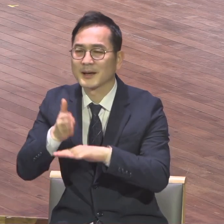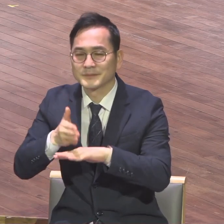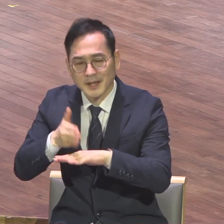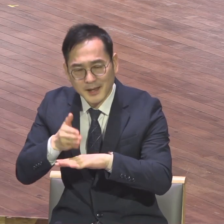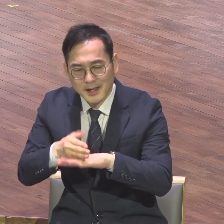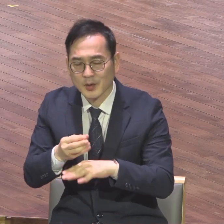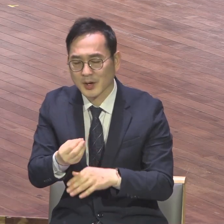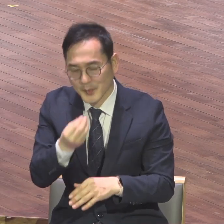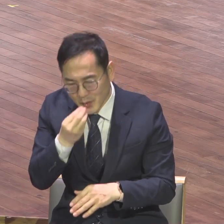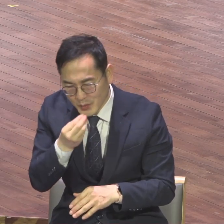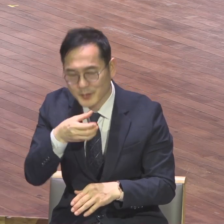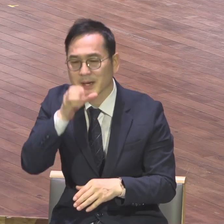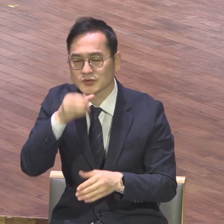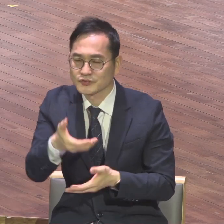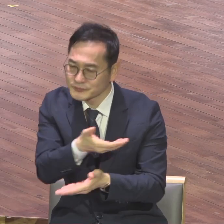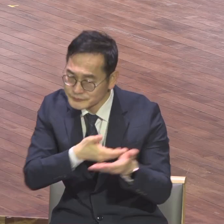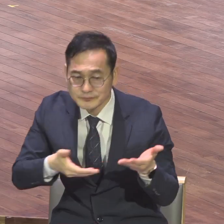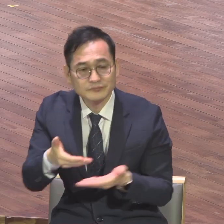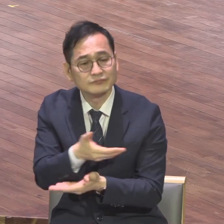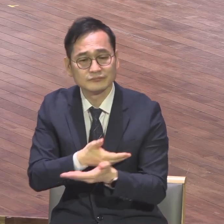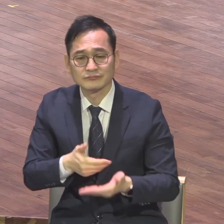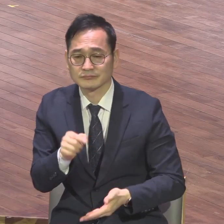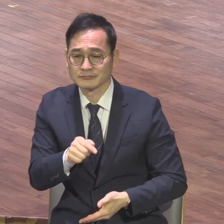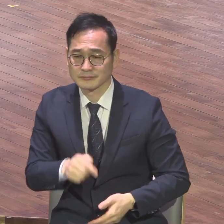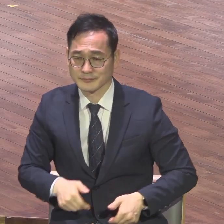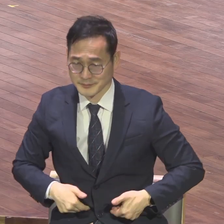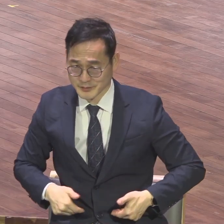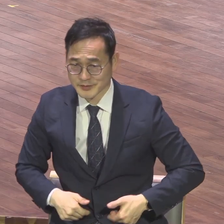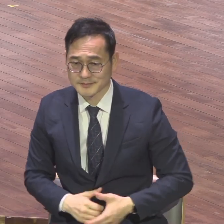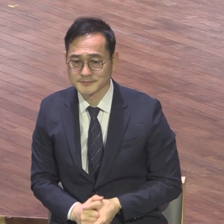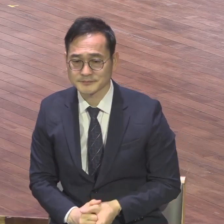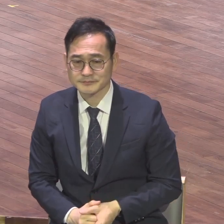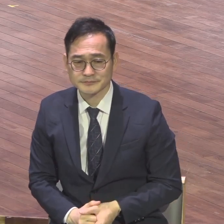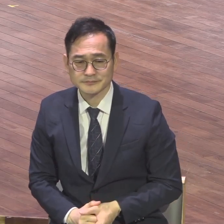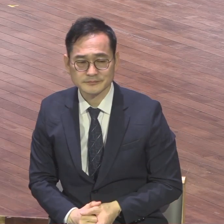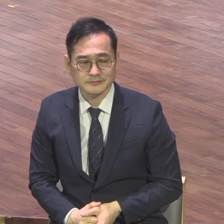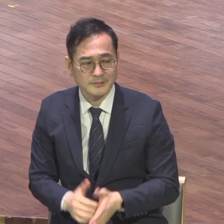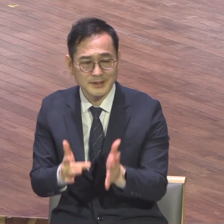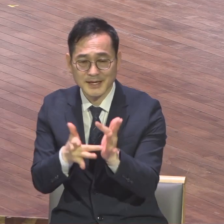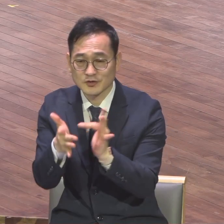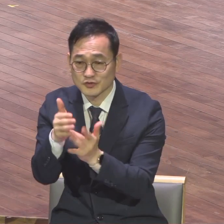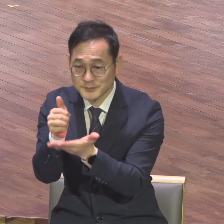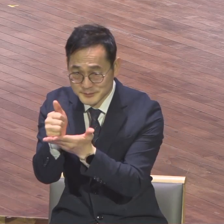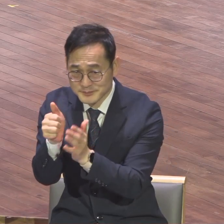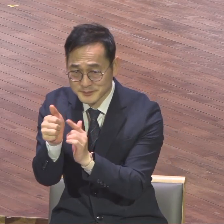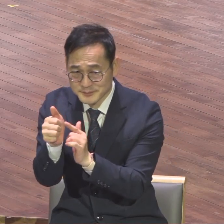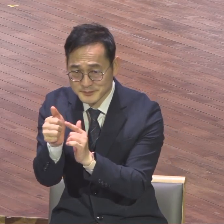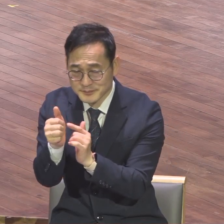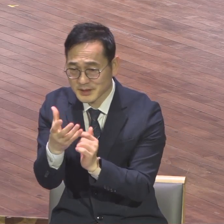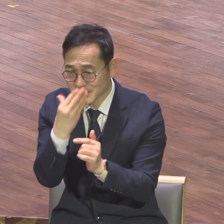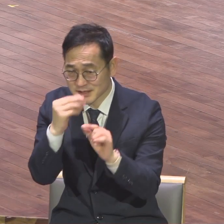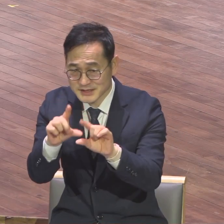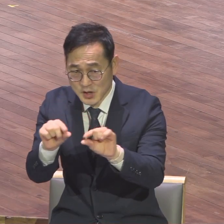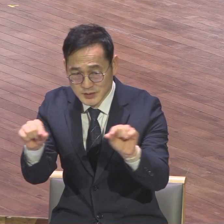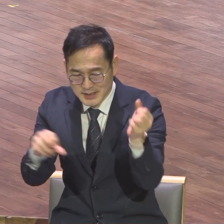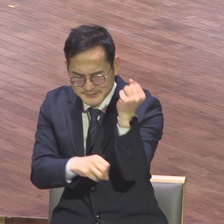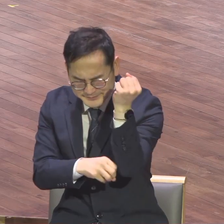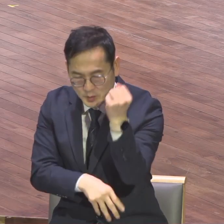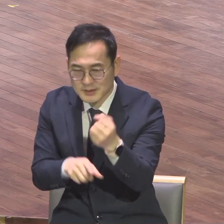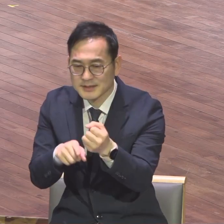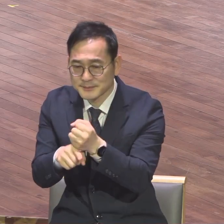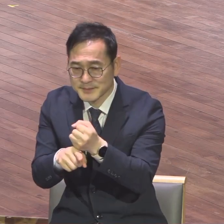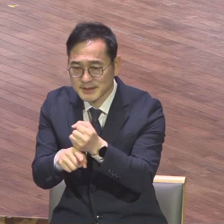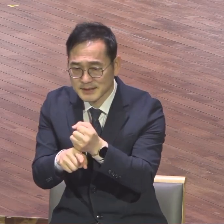돼요. 오늘 본문을 통해서 영계 전승도들은 예수님께서 친히 제정하신 성찬의 본질적